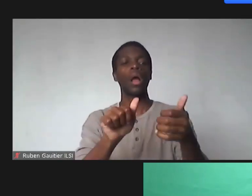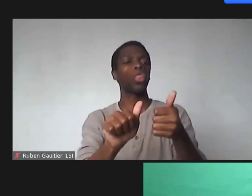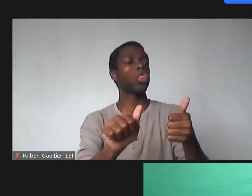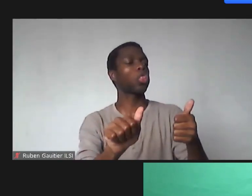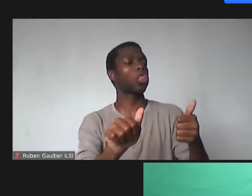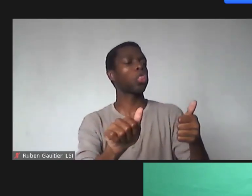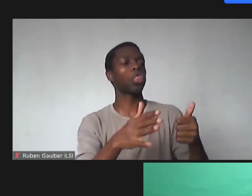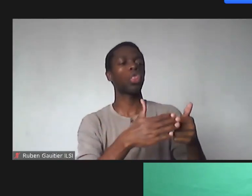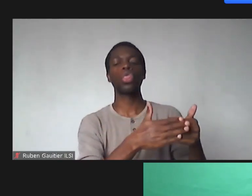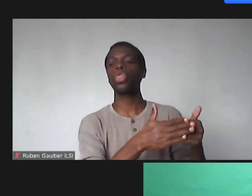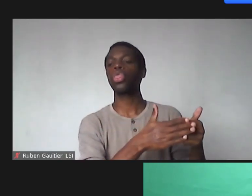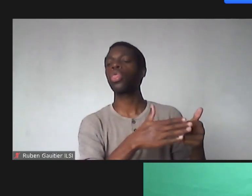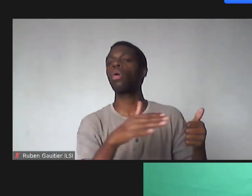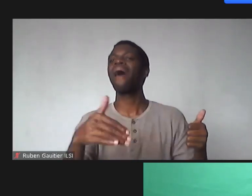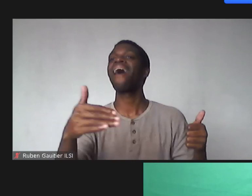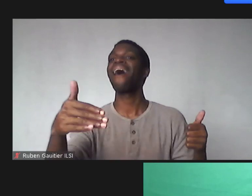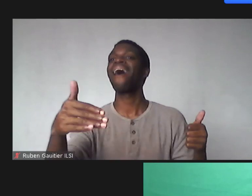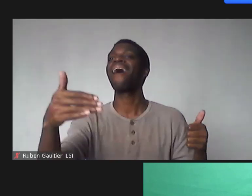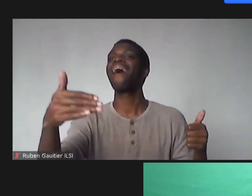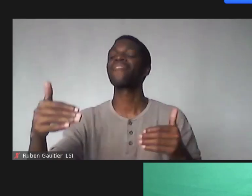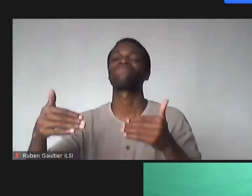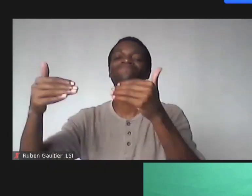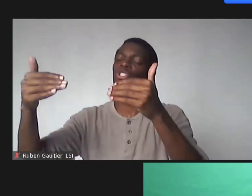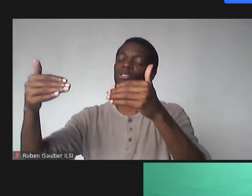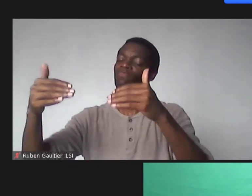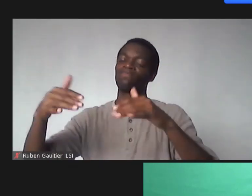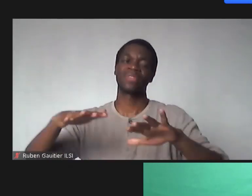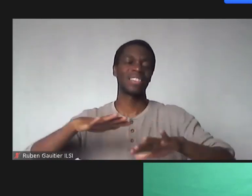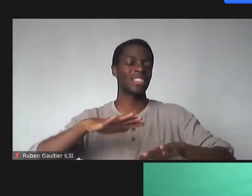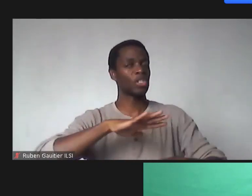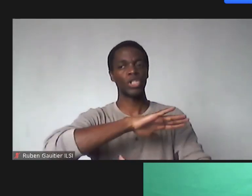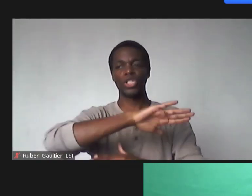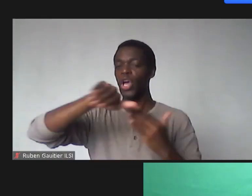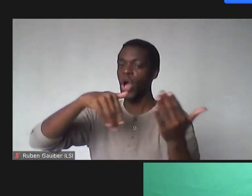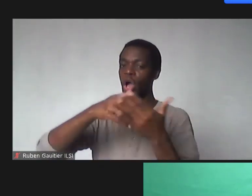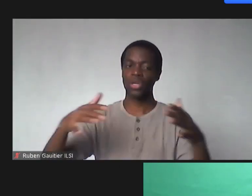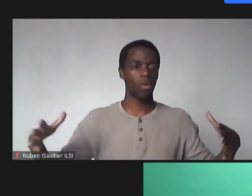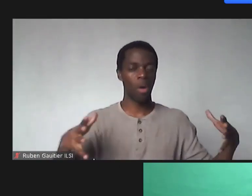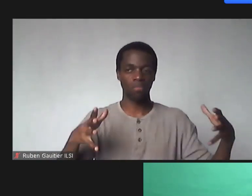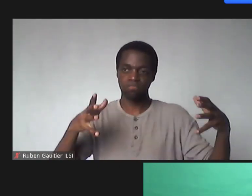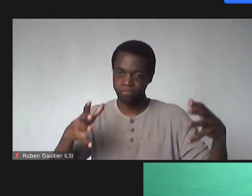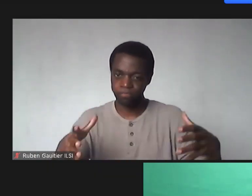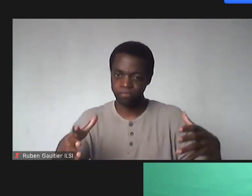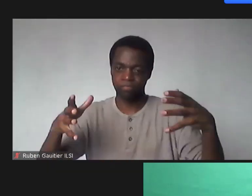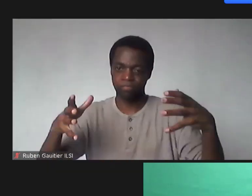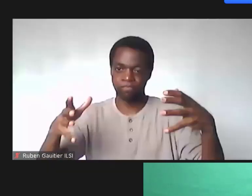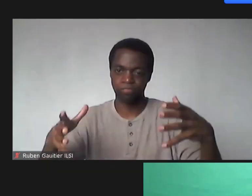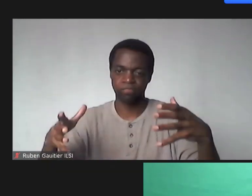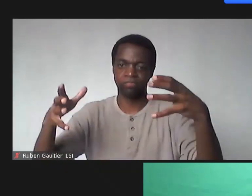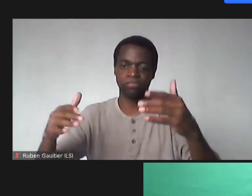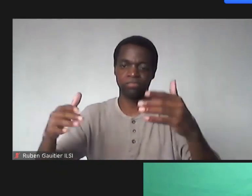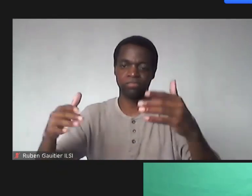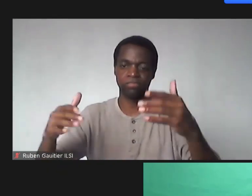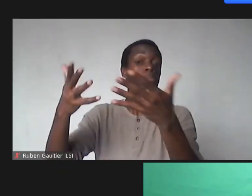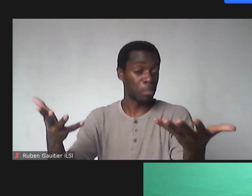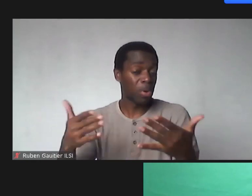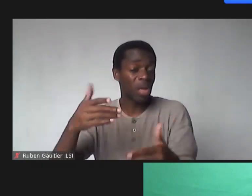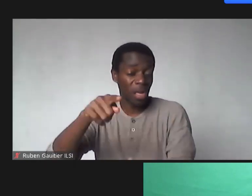personas con discapacidad, porque no siempre las personas con discapacidad fueron tan vistas